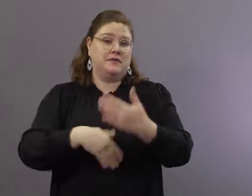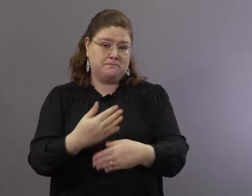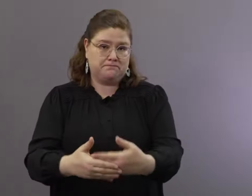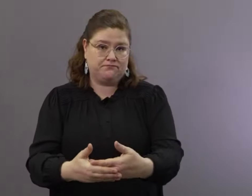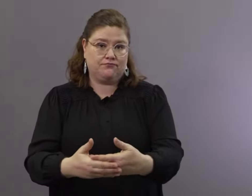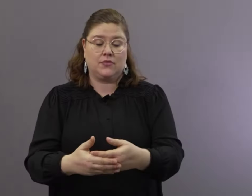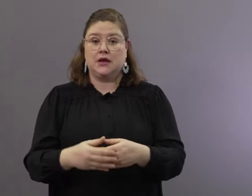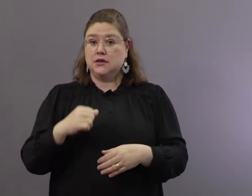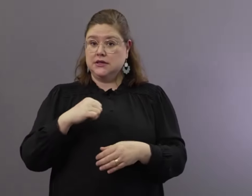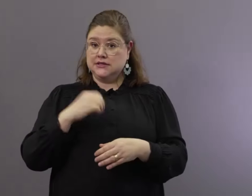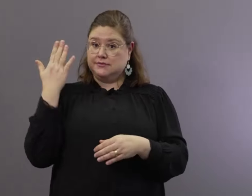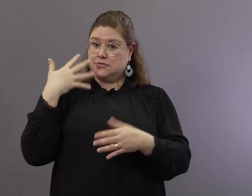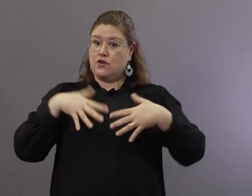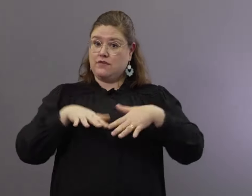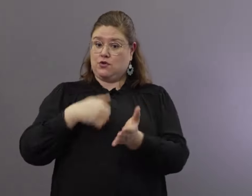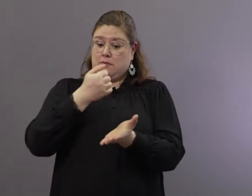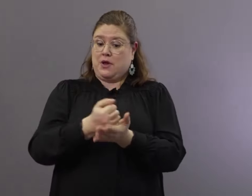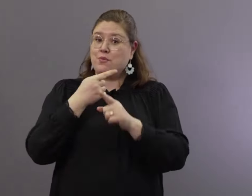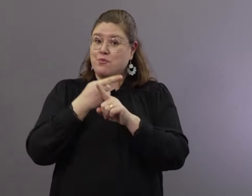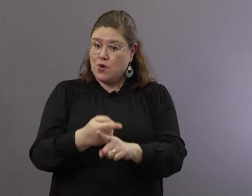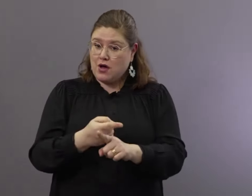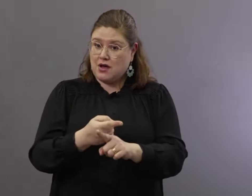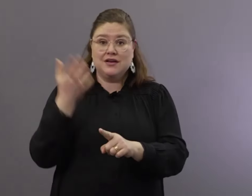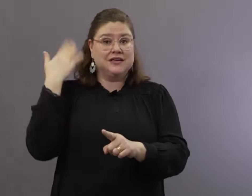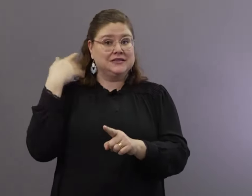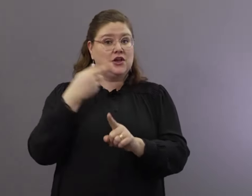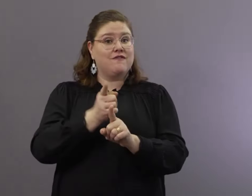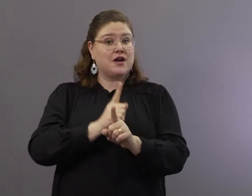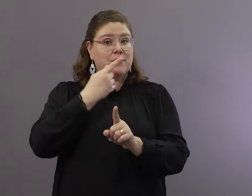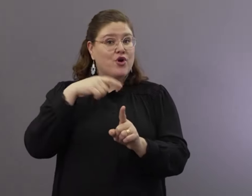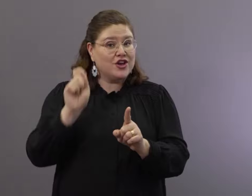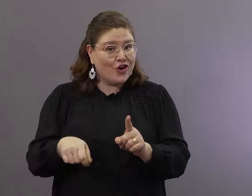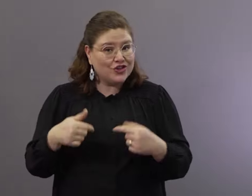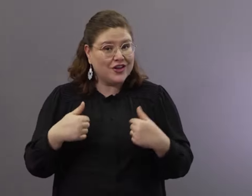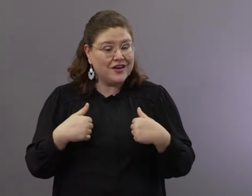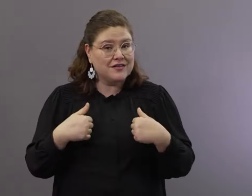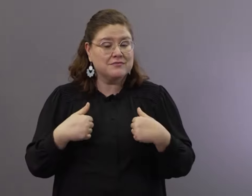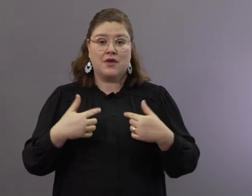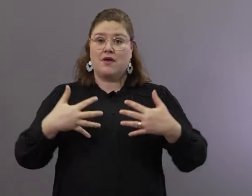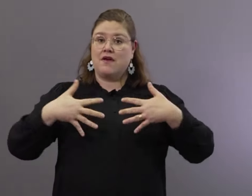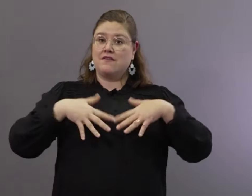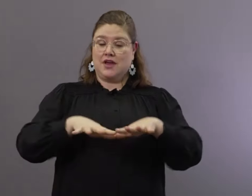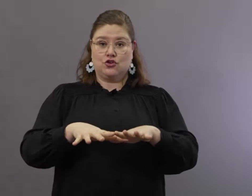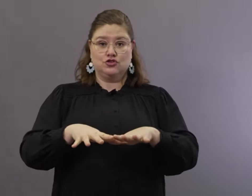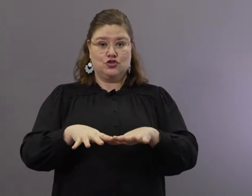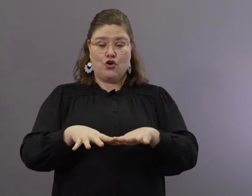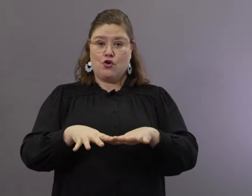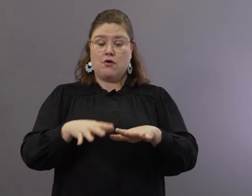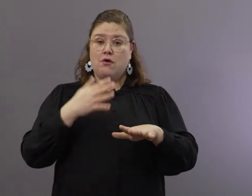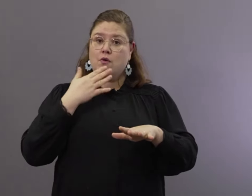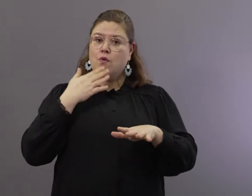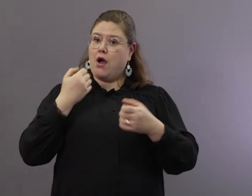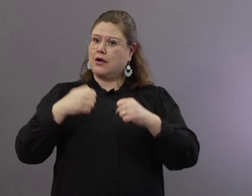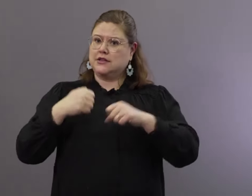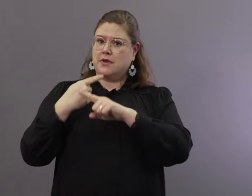perustaja jäsen ja toimin silloin varapuheenjohtajana ja erittäin aktiivinen verkoston syntyyn vahvasti vaikuttanut oli